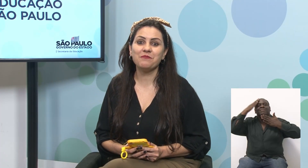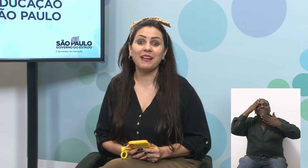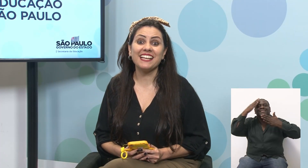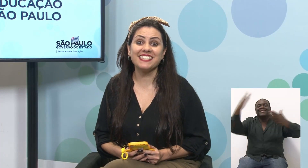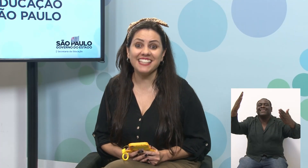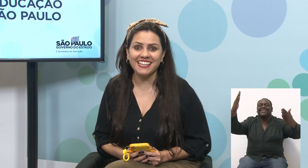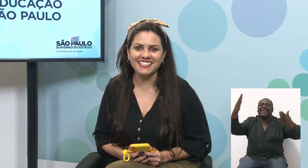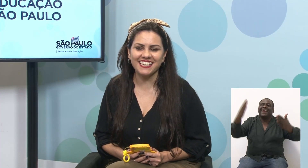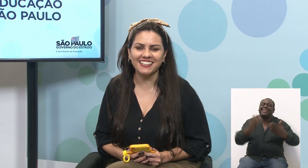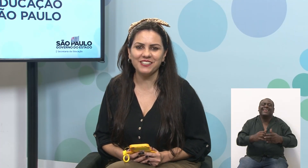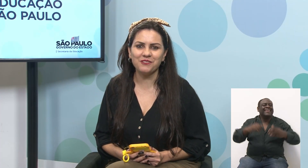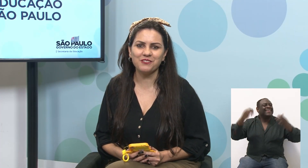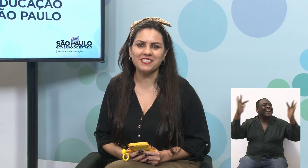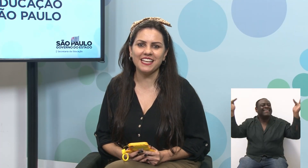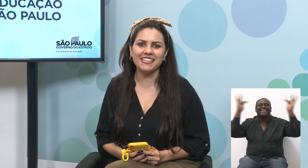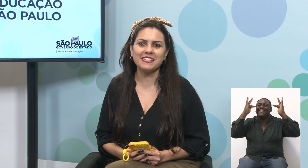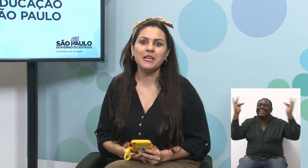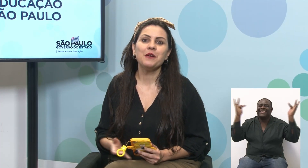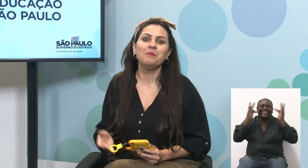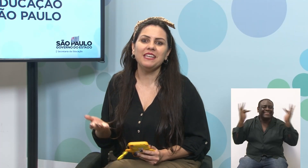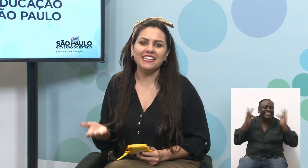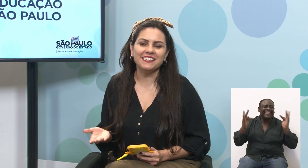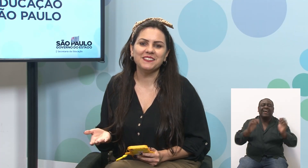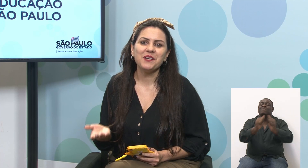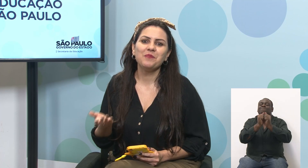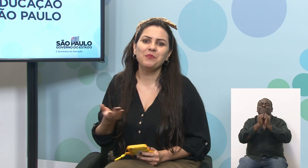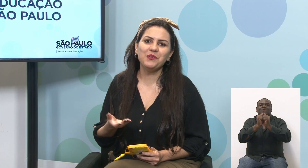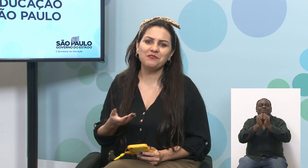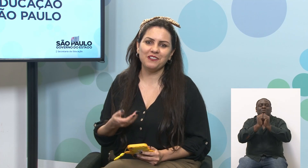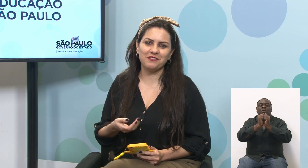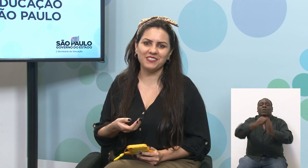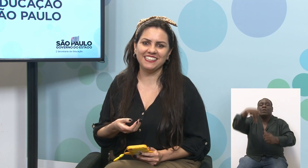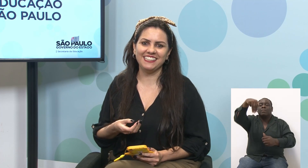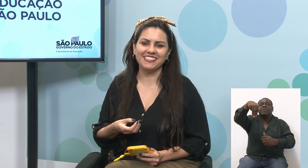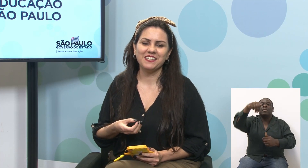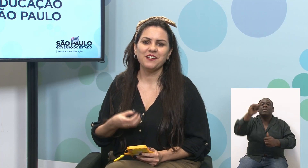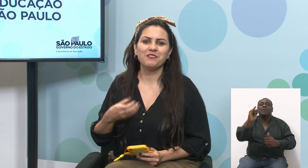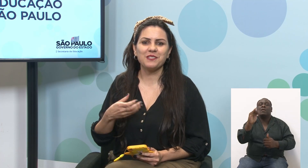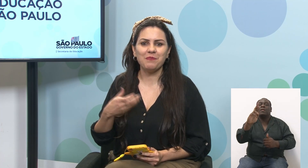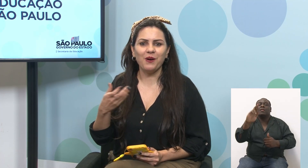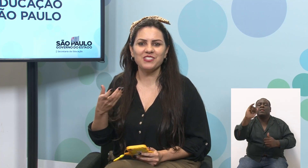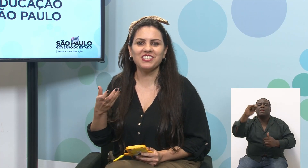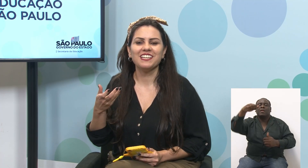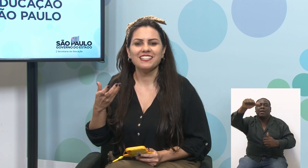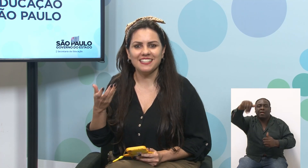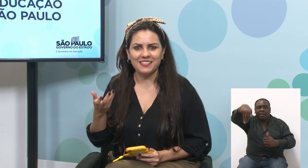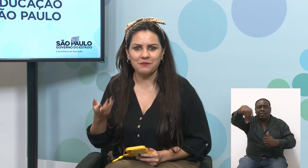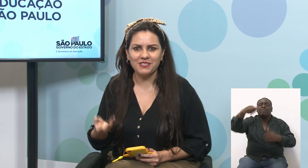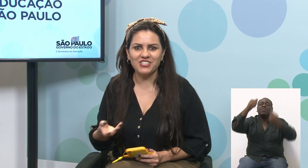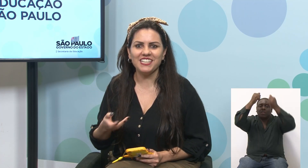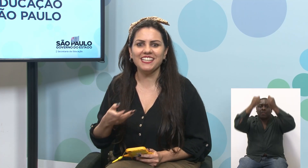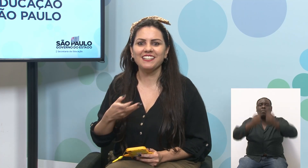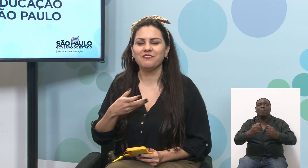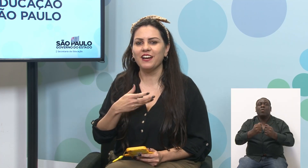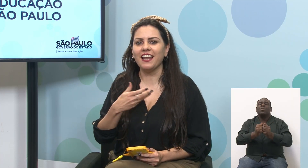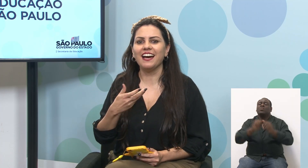Que prazer estar aqui com vocês. Miriam, por favor, querida, você pode se despedir,